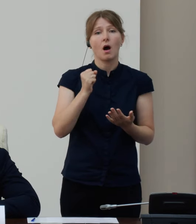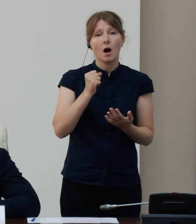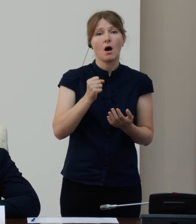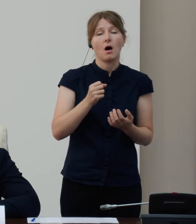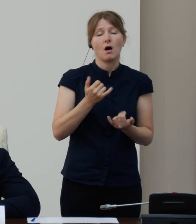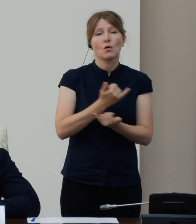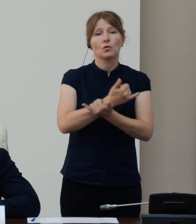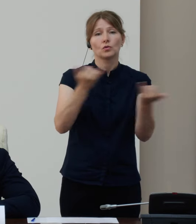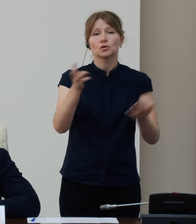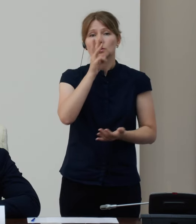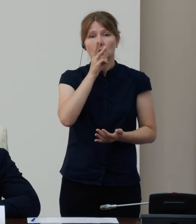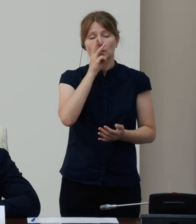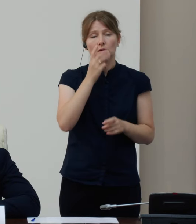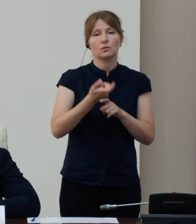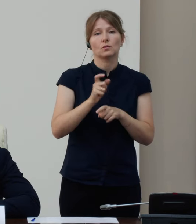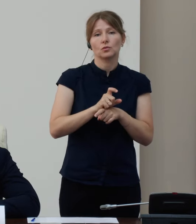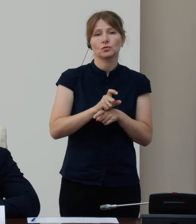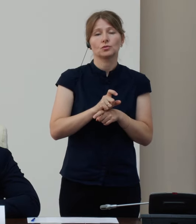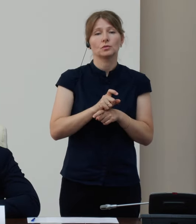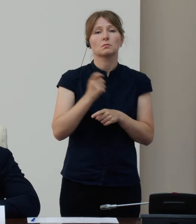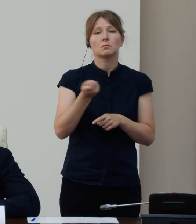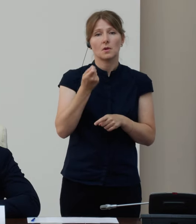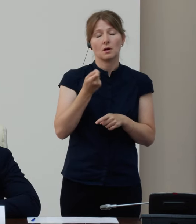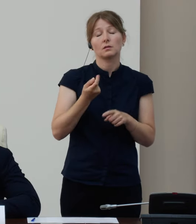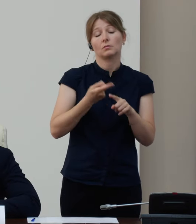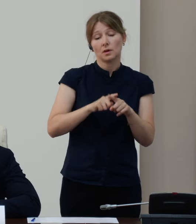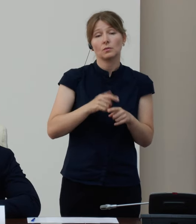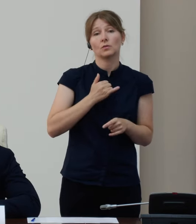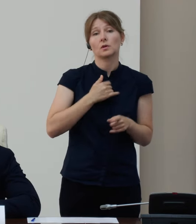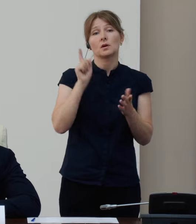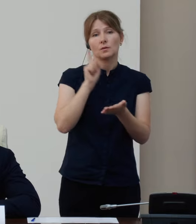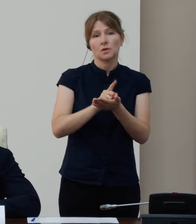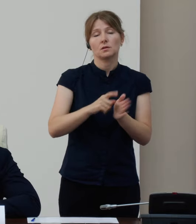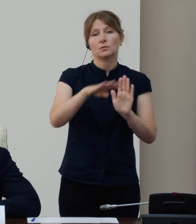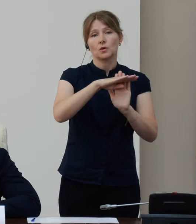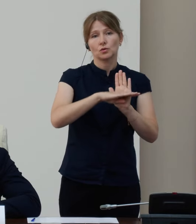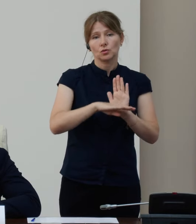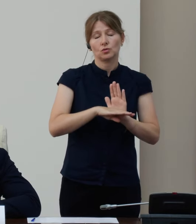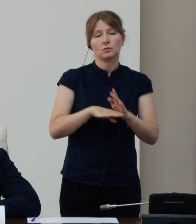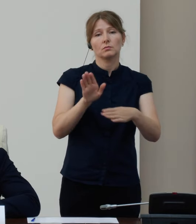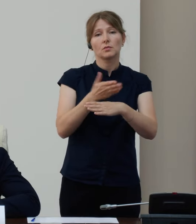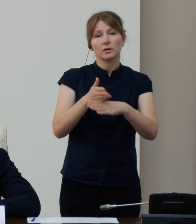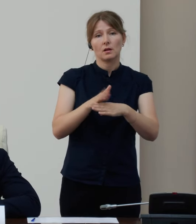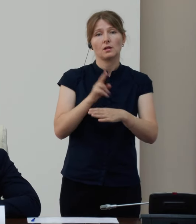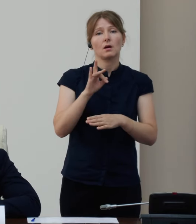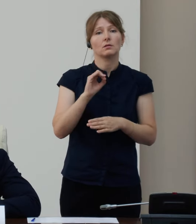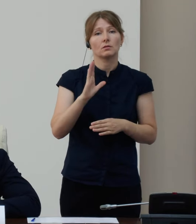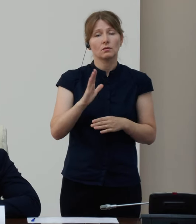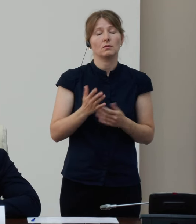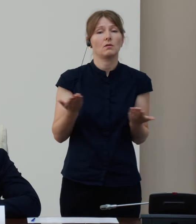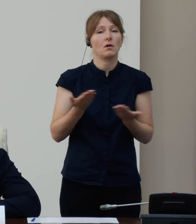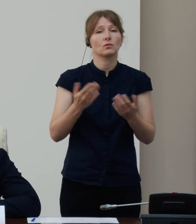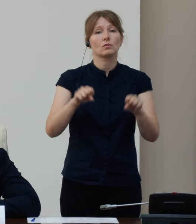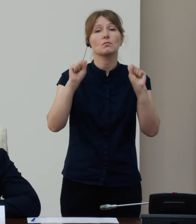responsabilității și efortului pe care îl depun. Și atunci trebuie să avem un sistem de resurse umane, de dezvoltare resurselor umane,